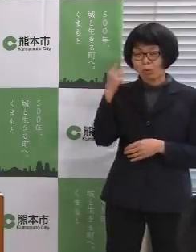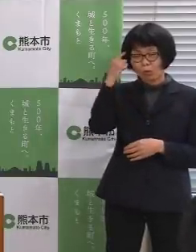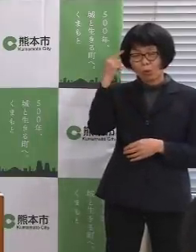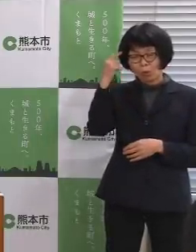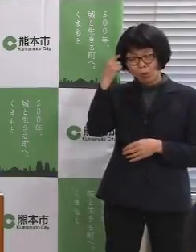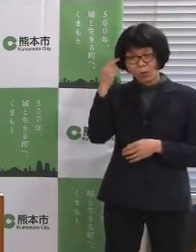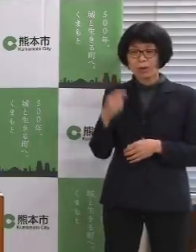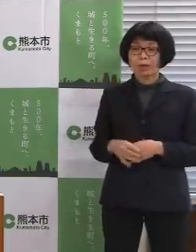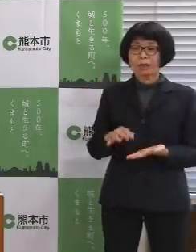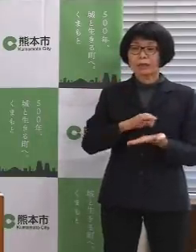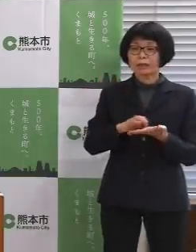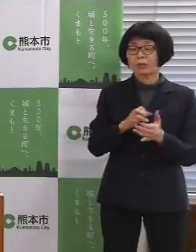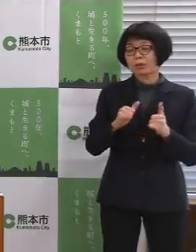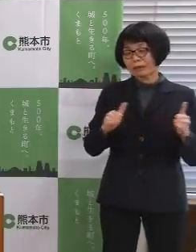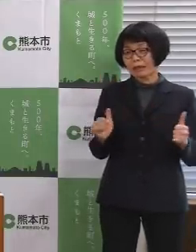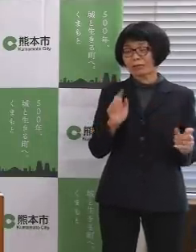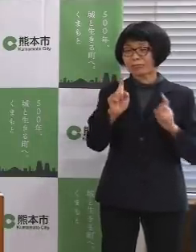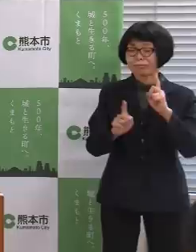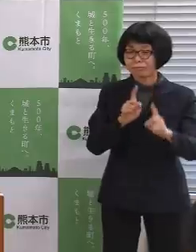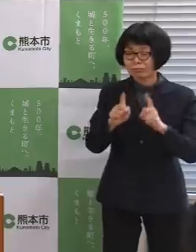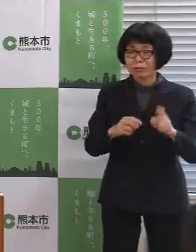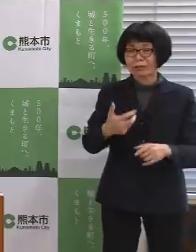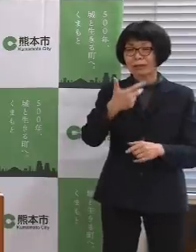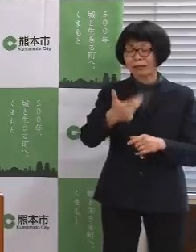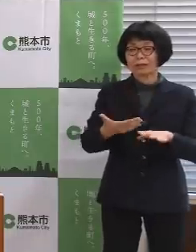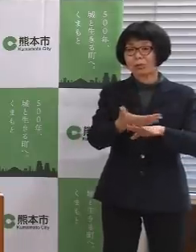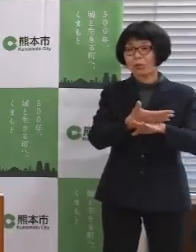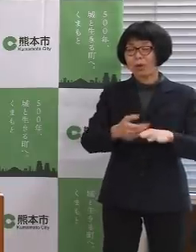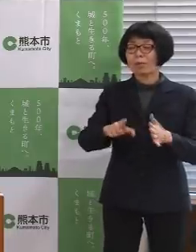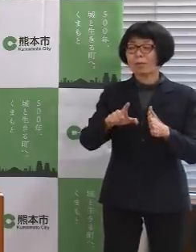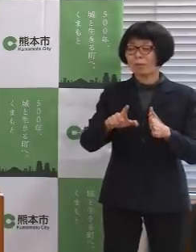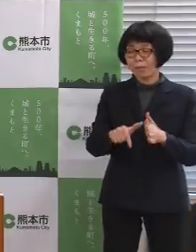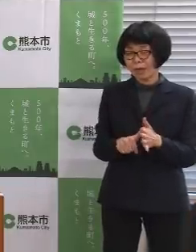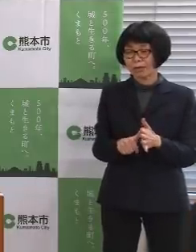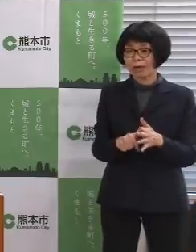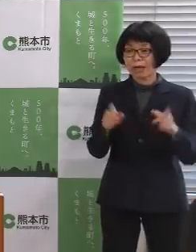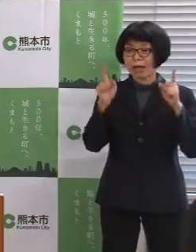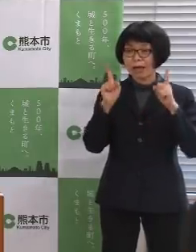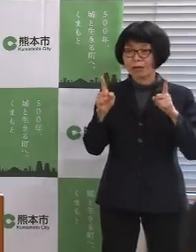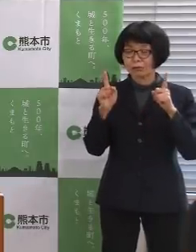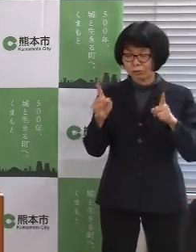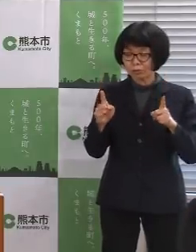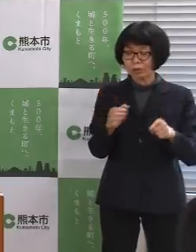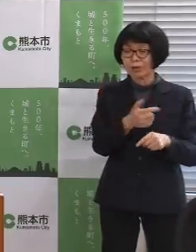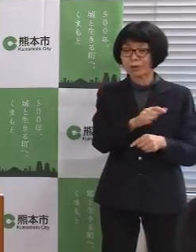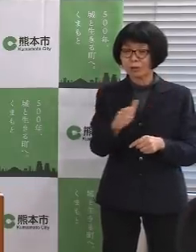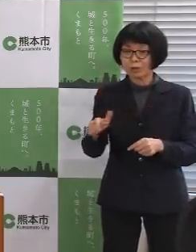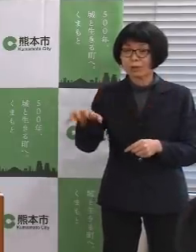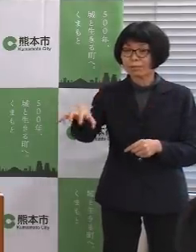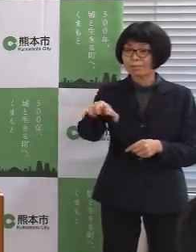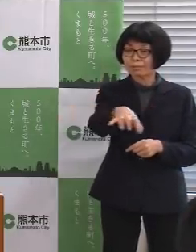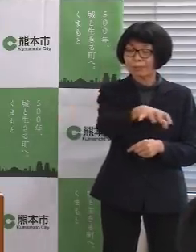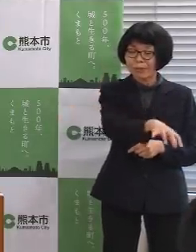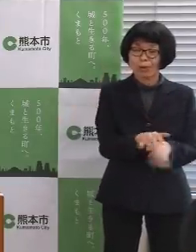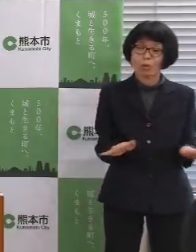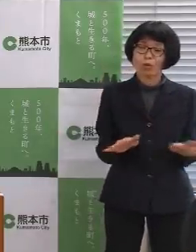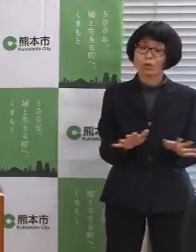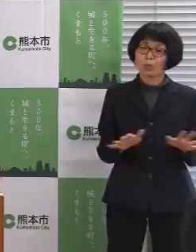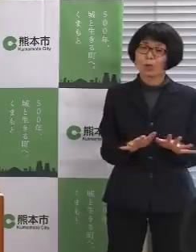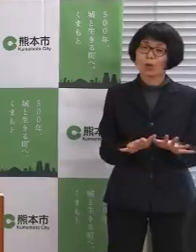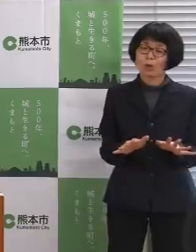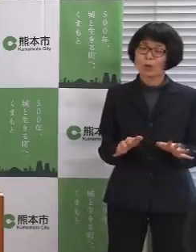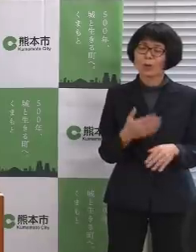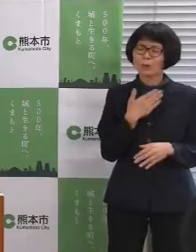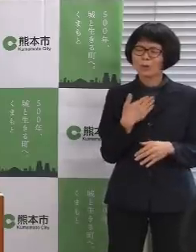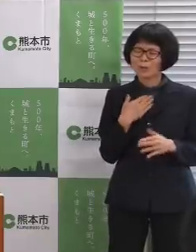い7公園においてはですね、やはりこの遊具にやはり、子どもさんたちを含めてですね集まっている状況がある。そうする